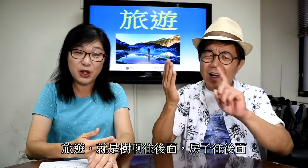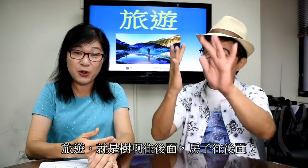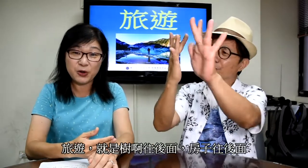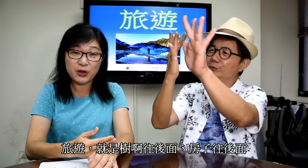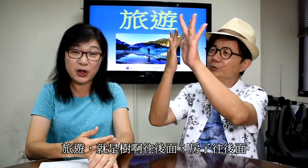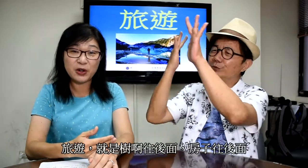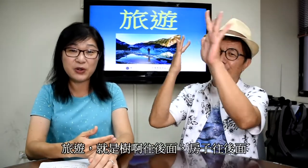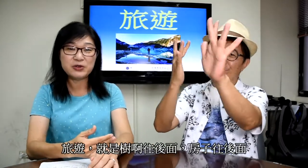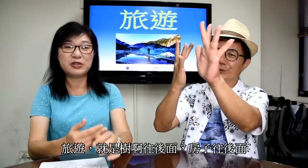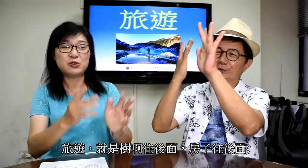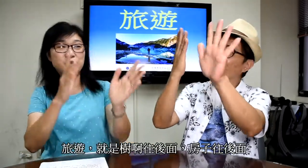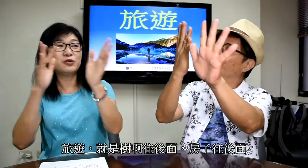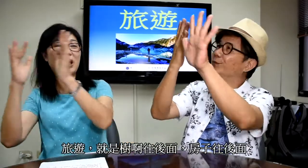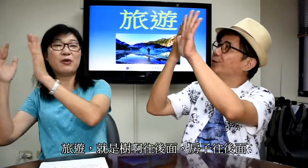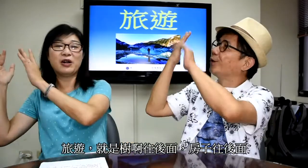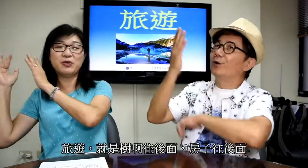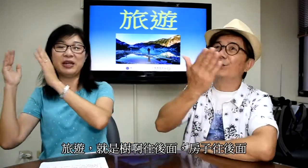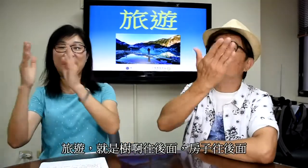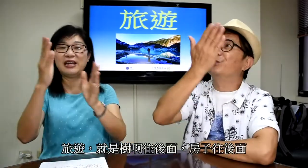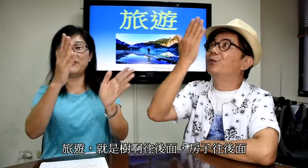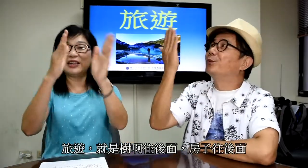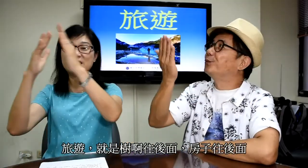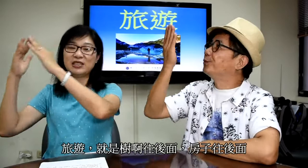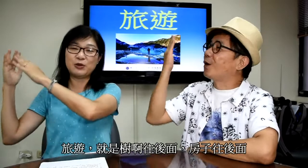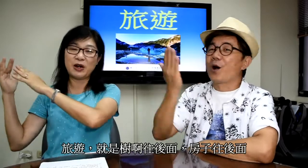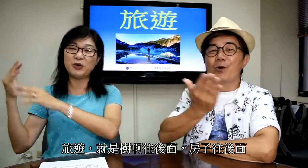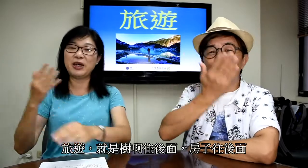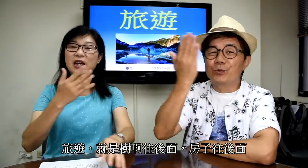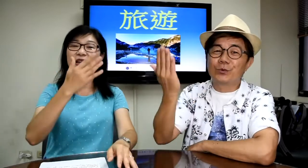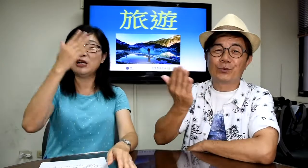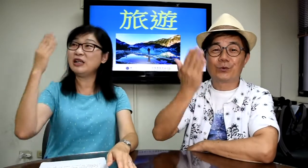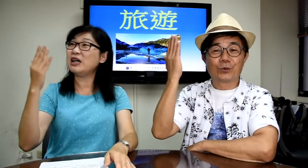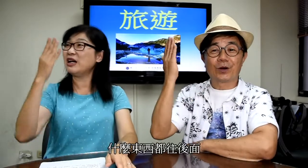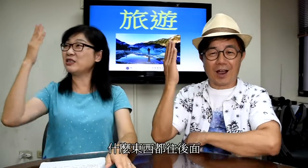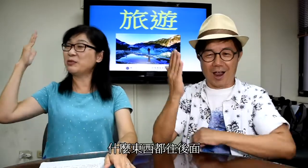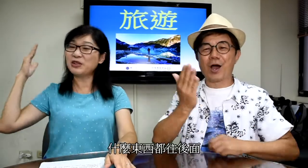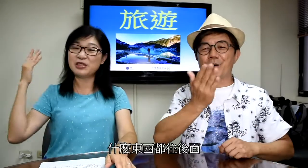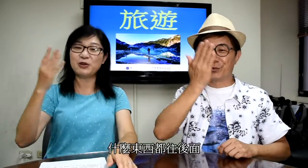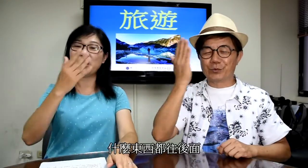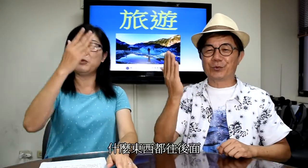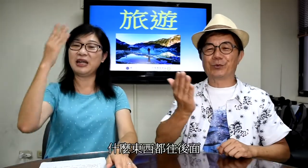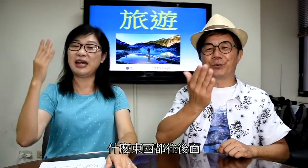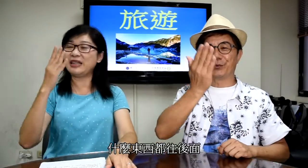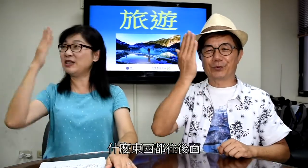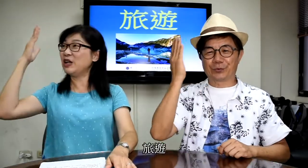旅游就是树啊往后面，房子往后面，什么东西都往后面，